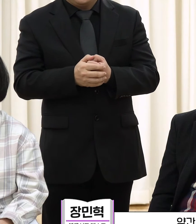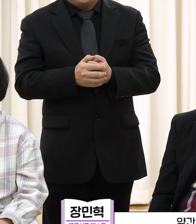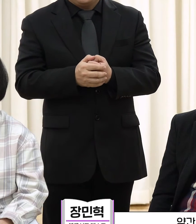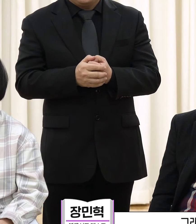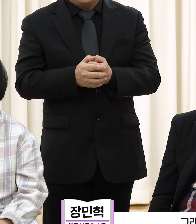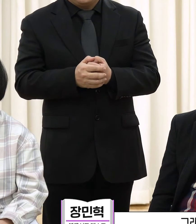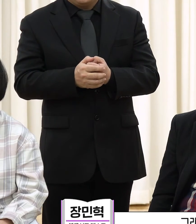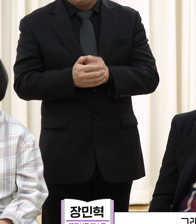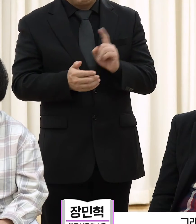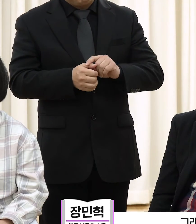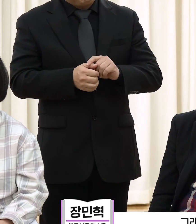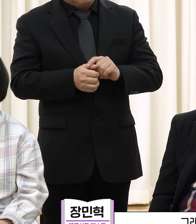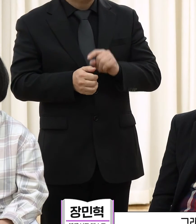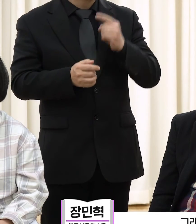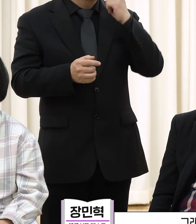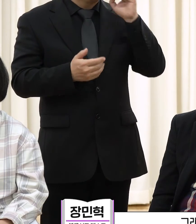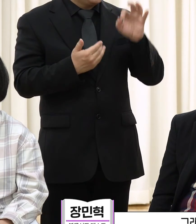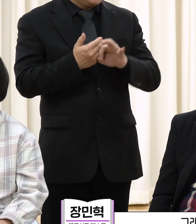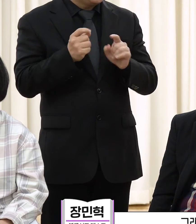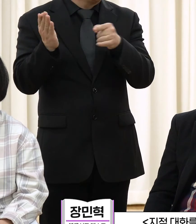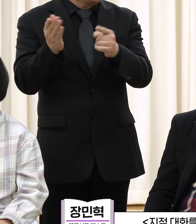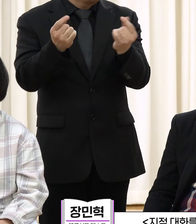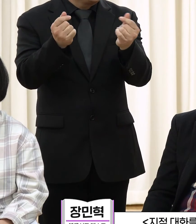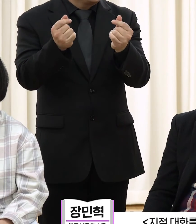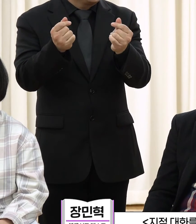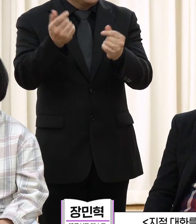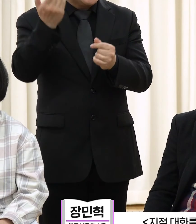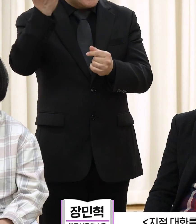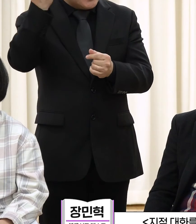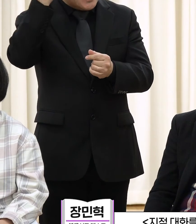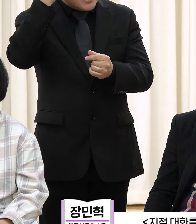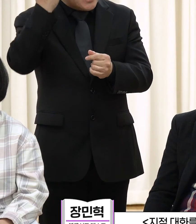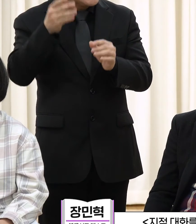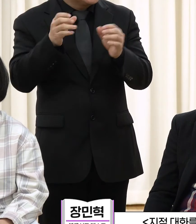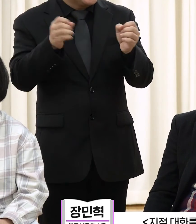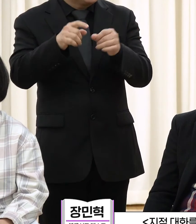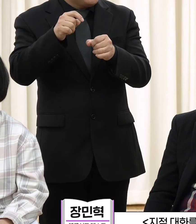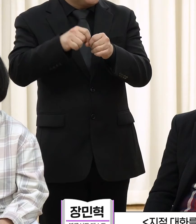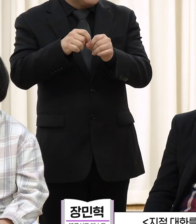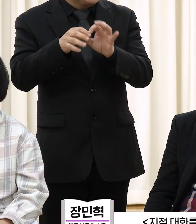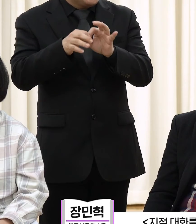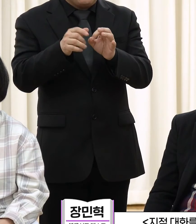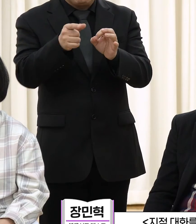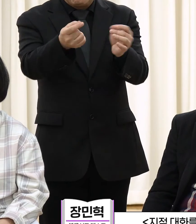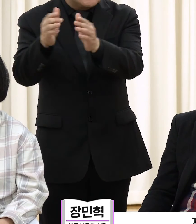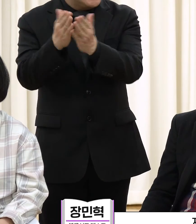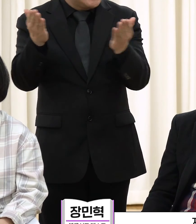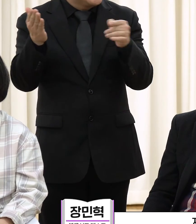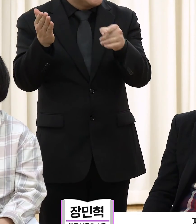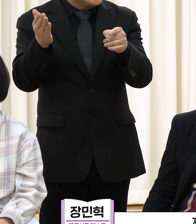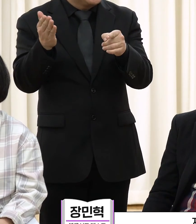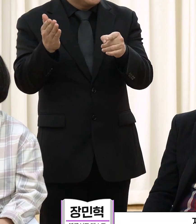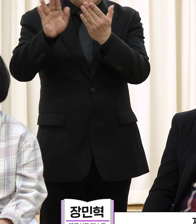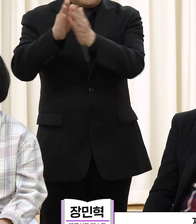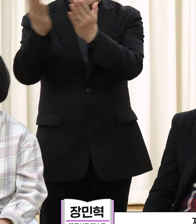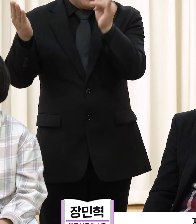있다고 생각합니다. 그래서 저는 만약에 기회가 되면 그런 지적 대화를 위한 넓고 얕은 지식 이런 시리즈가 저희